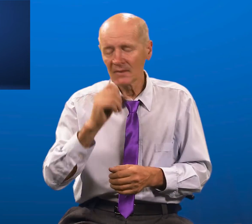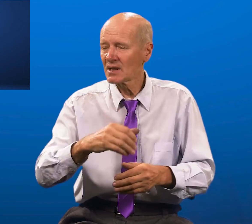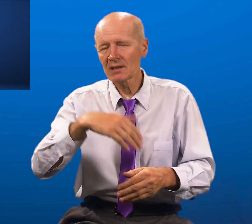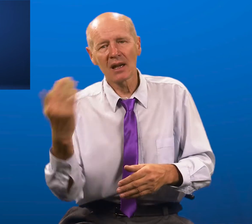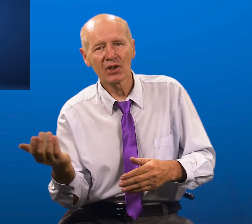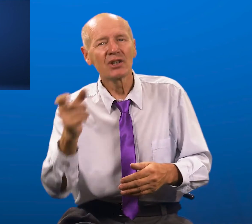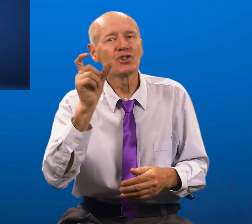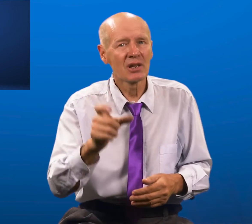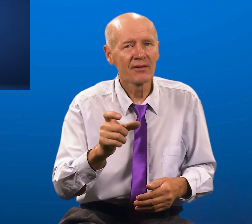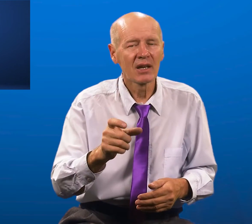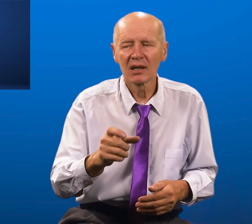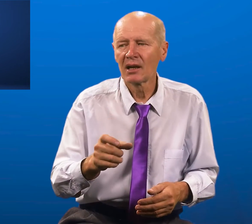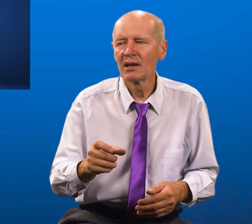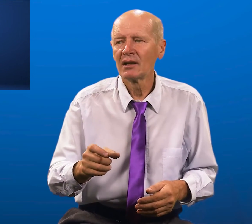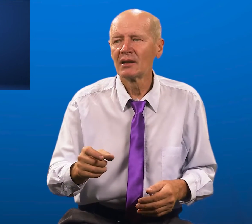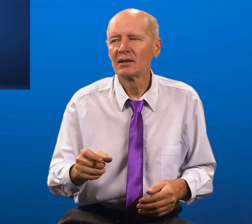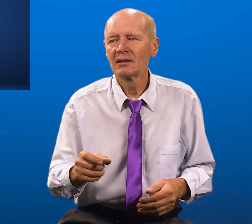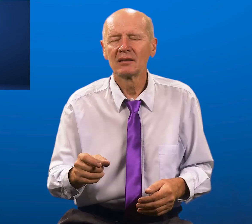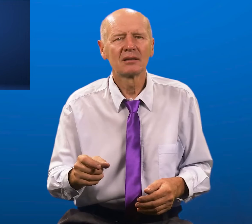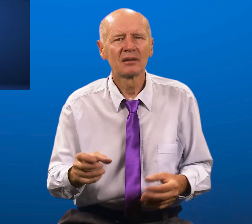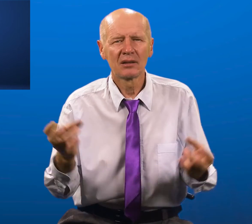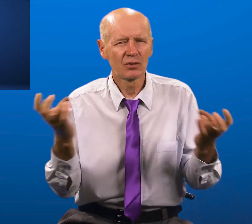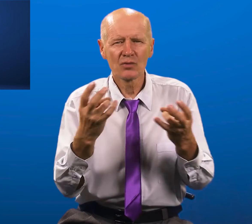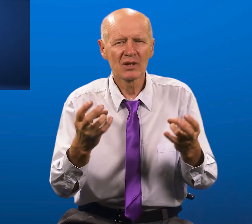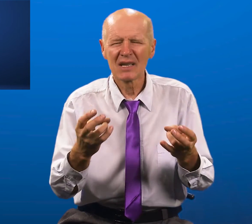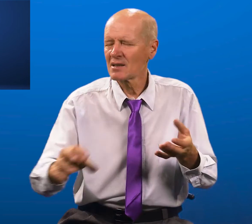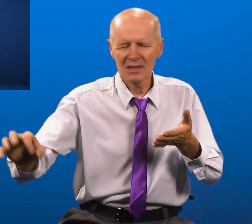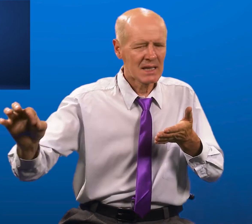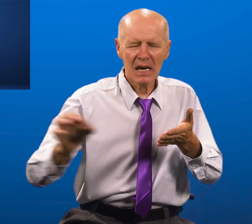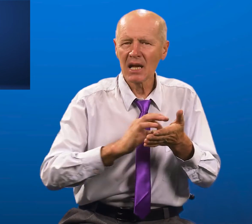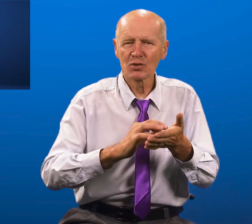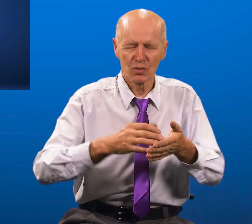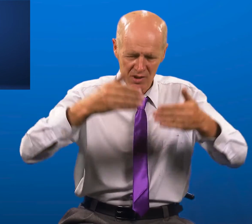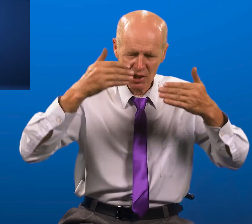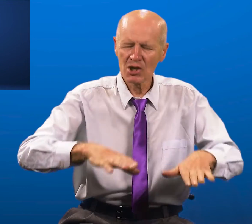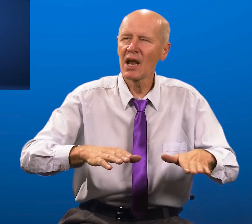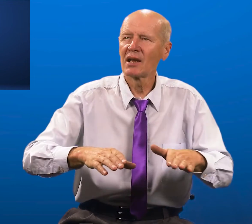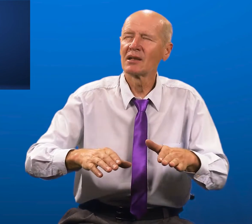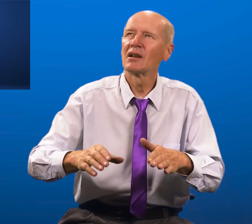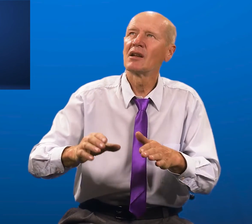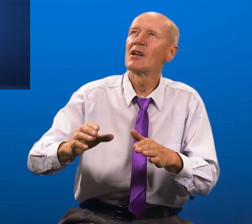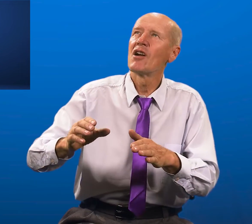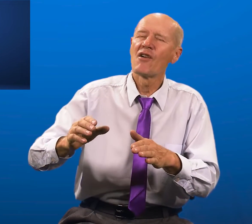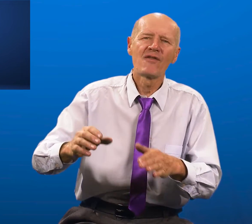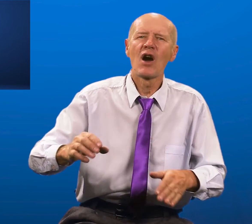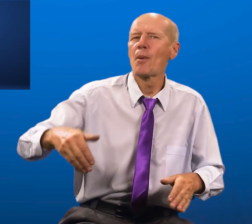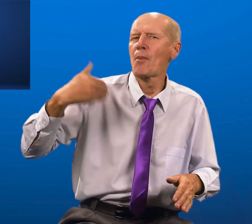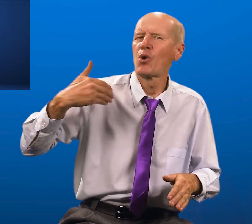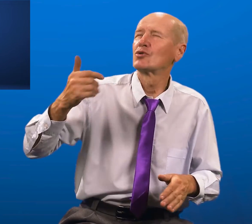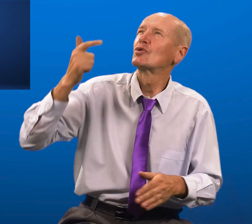человека необходимо непоколебимое принятие решения в пользу Господа и отказ от